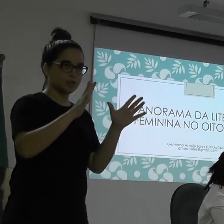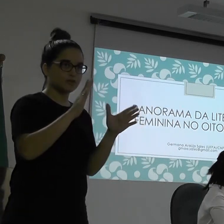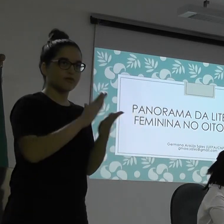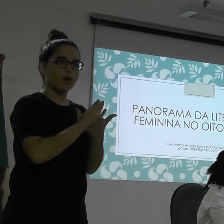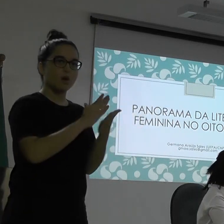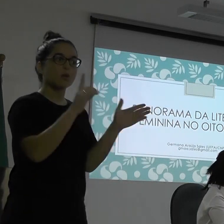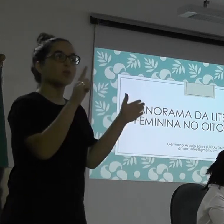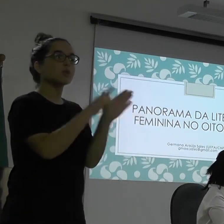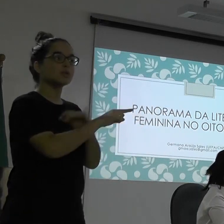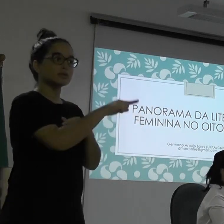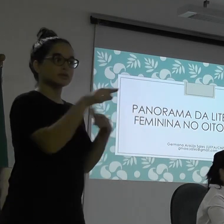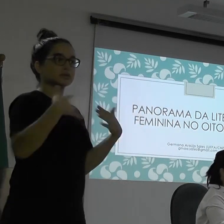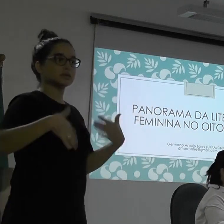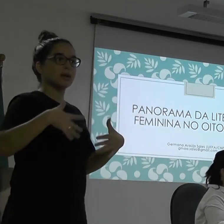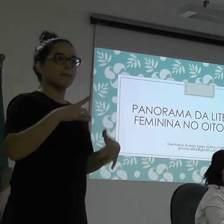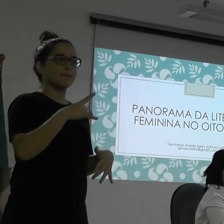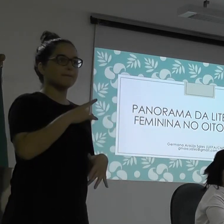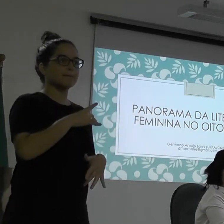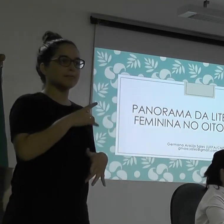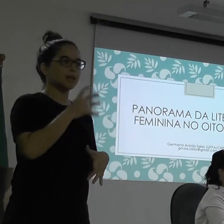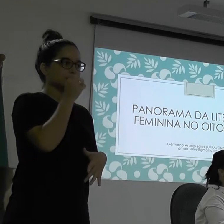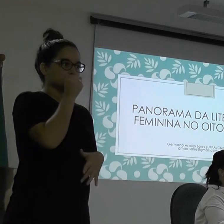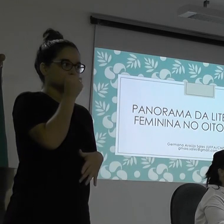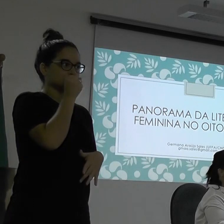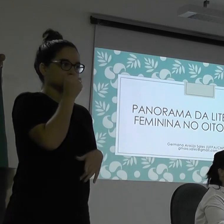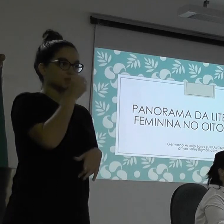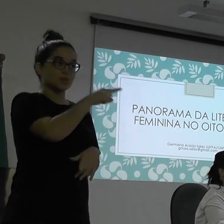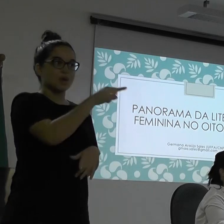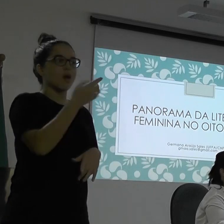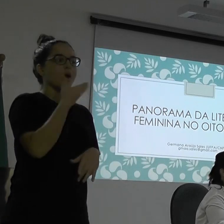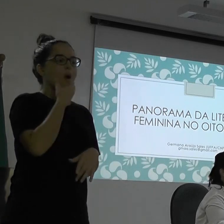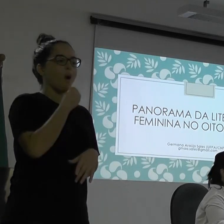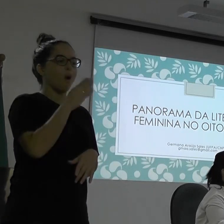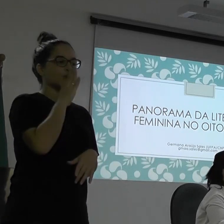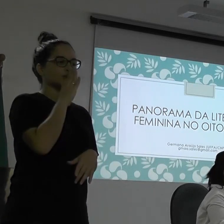O povo ficou com medo, hein? Os homens se calaram.